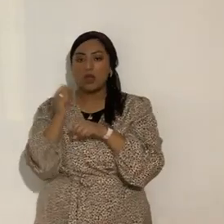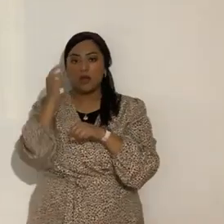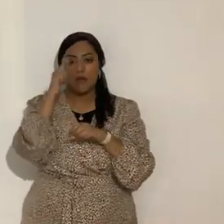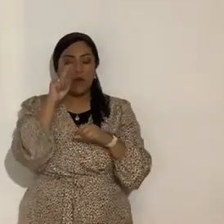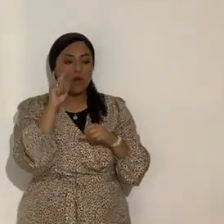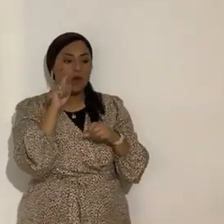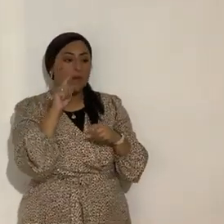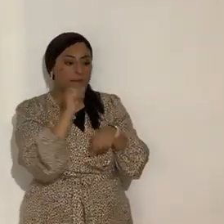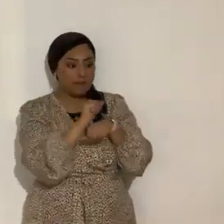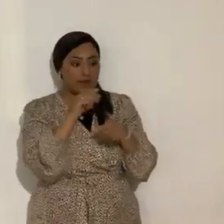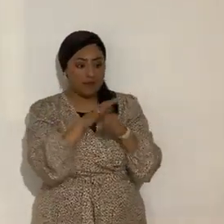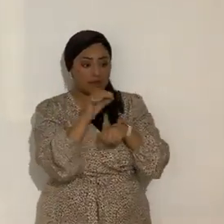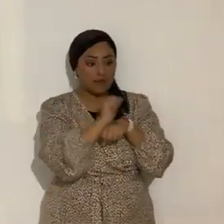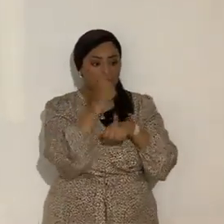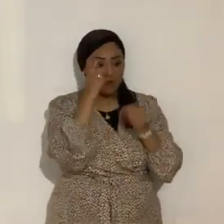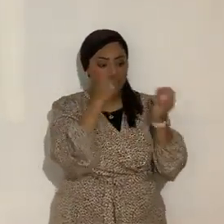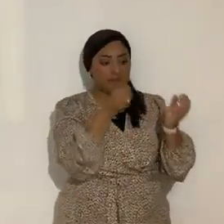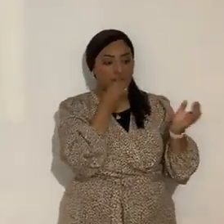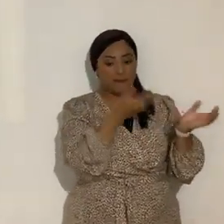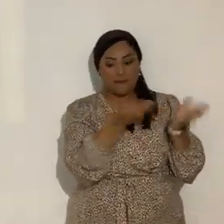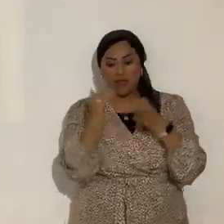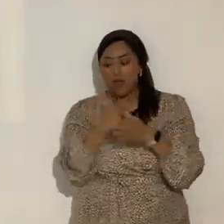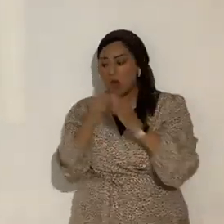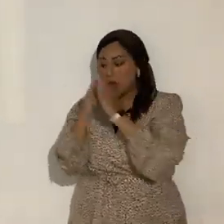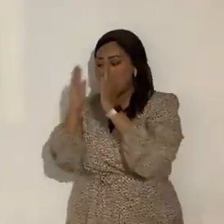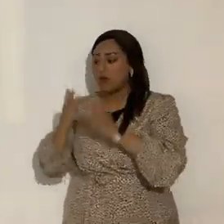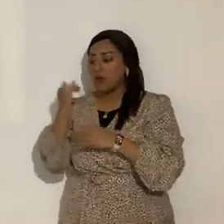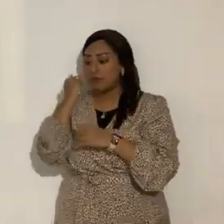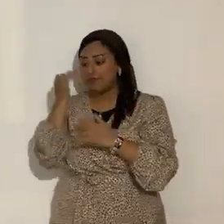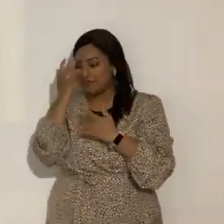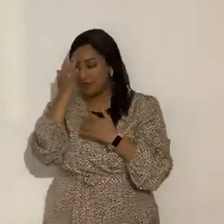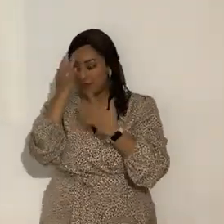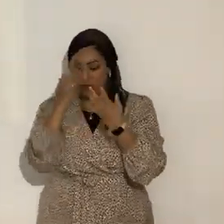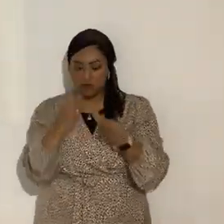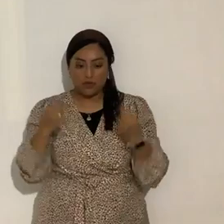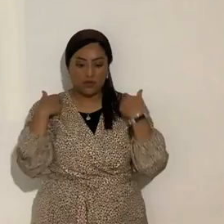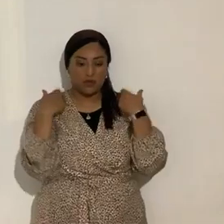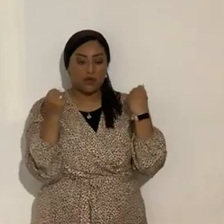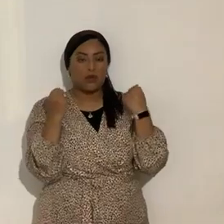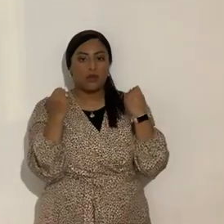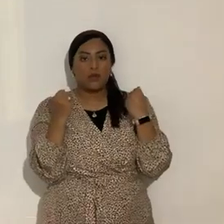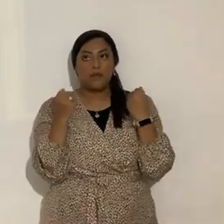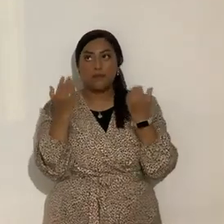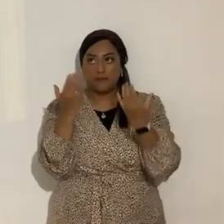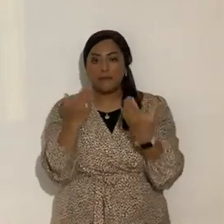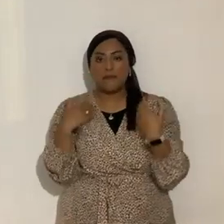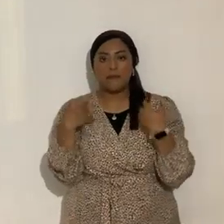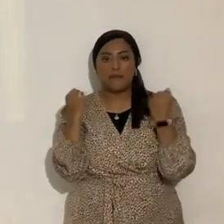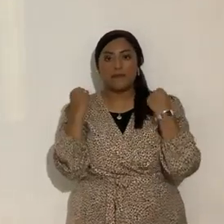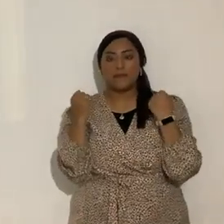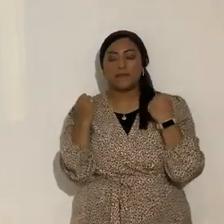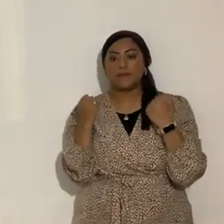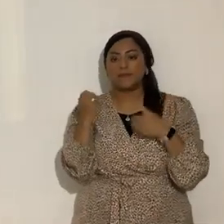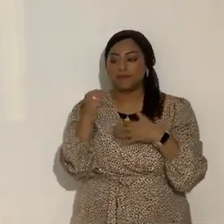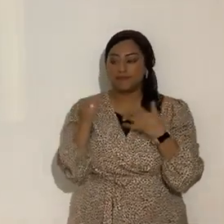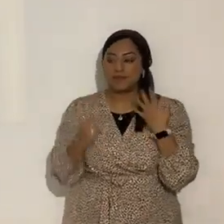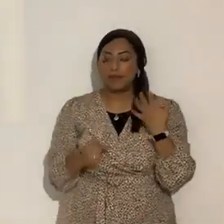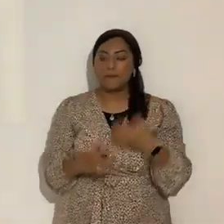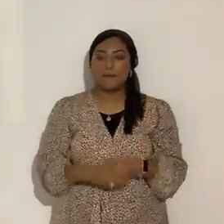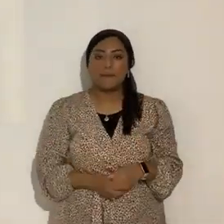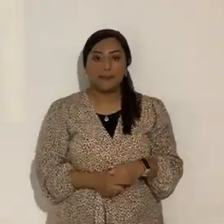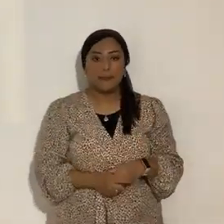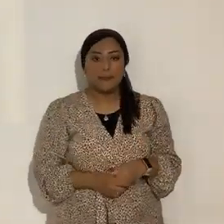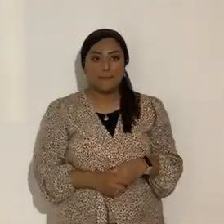de Shabbat, para llevar el sustento a nuestro hogar. Si estamos enfermos, que nos sane, y Él nos sana porque Él es bueno, etcétera,